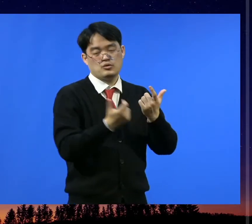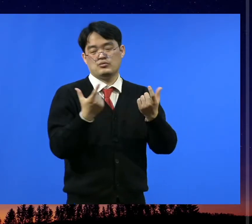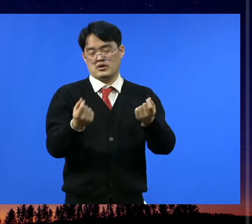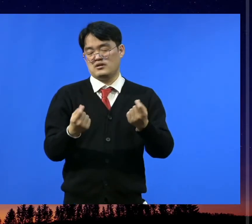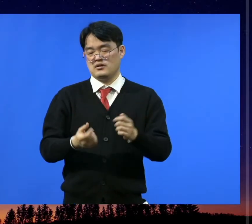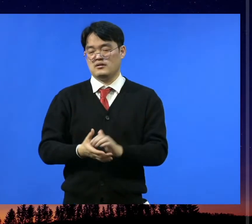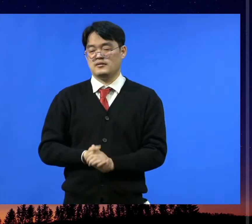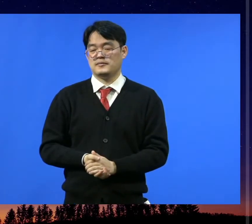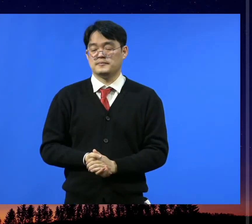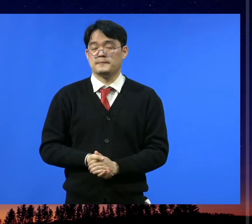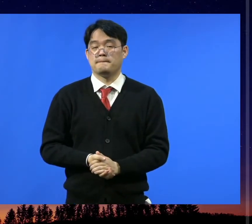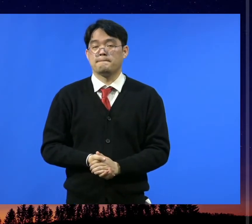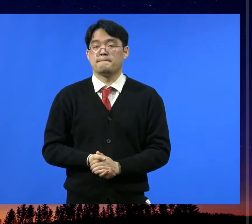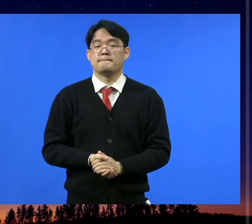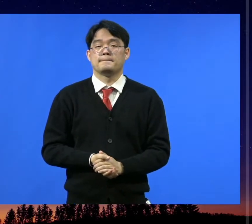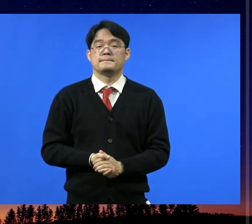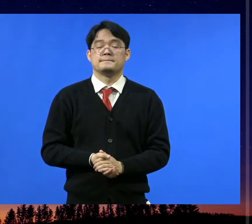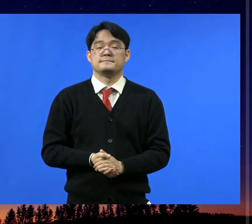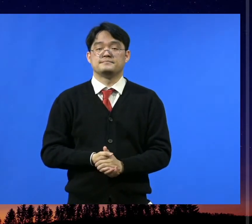실패하는 것이죠.